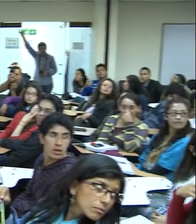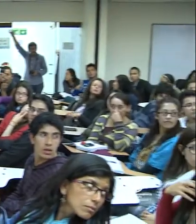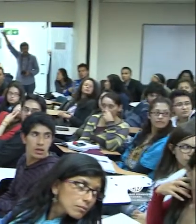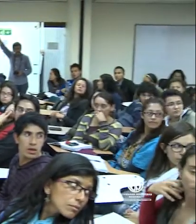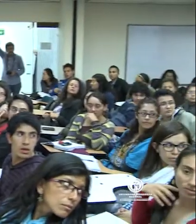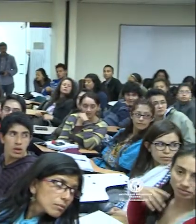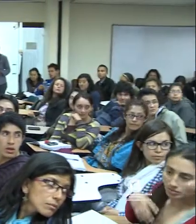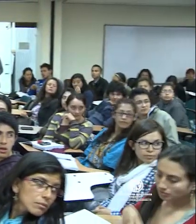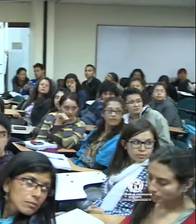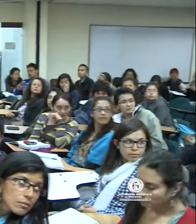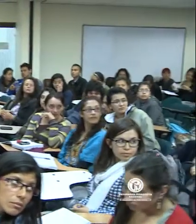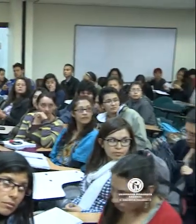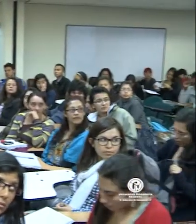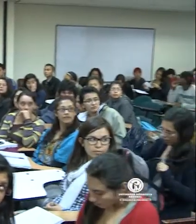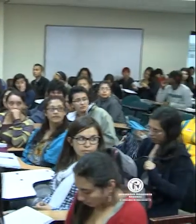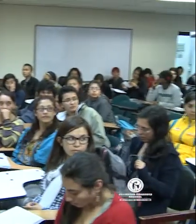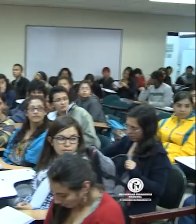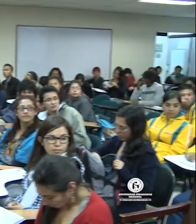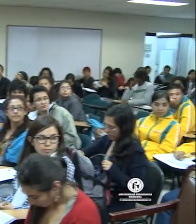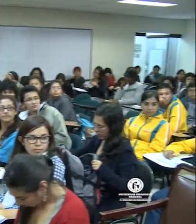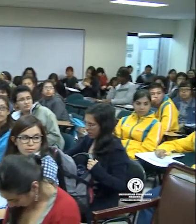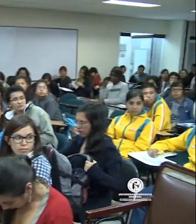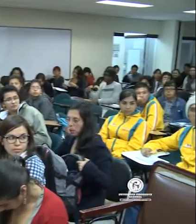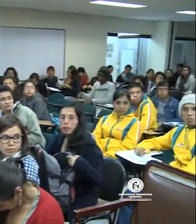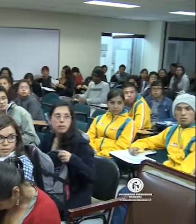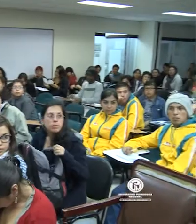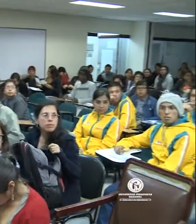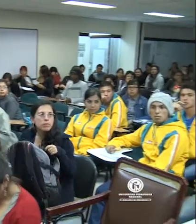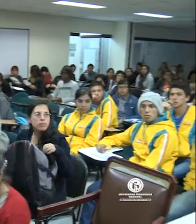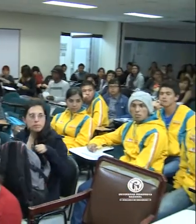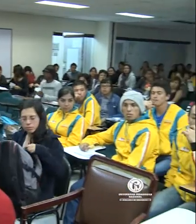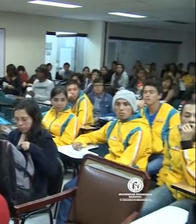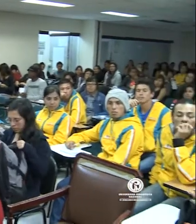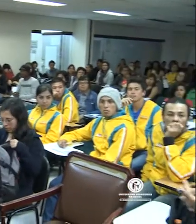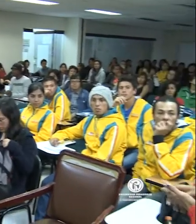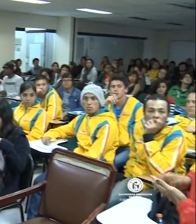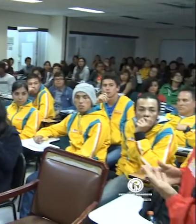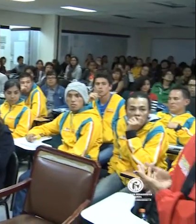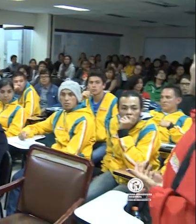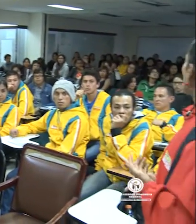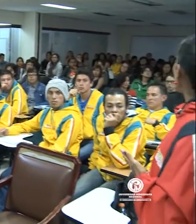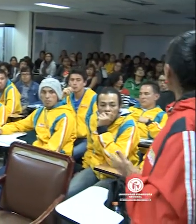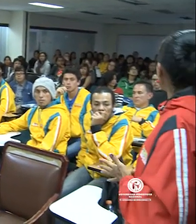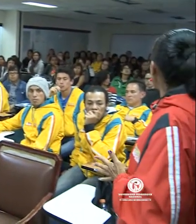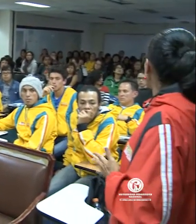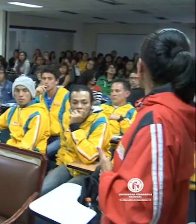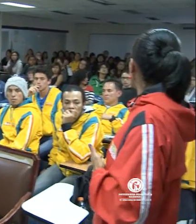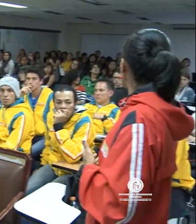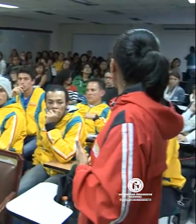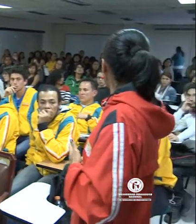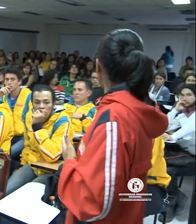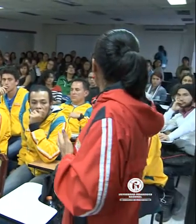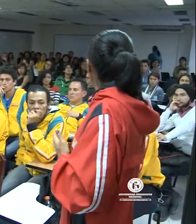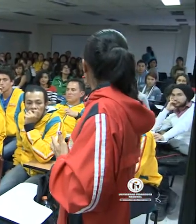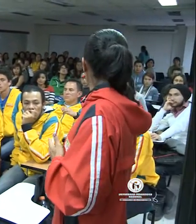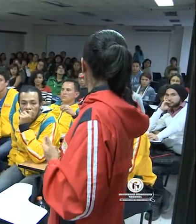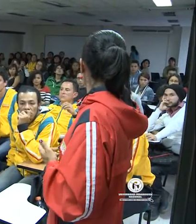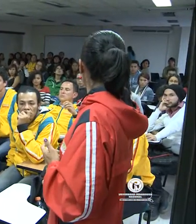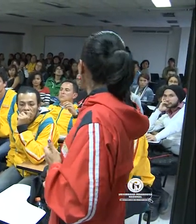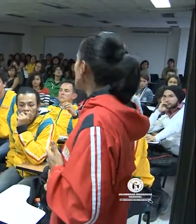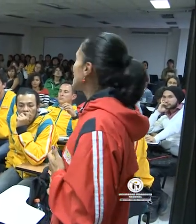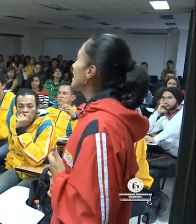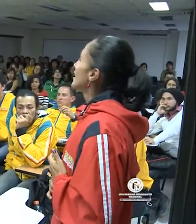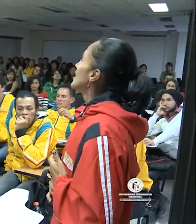pregunta, hoy venimos a ser parte de esta fiesta, el Instituto Municipal para la Recreación y el Deporte de Soacha.